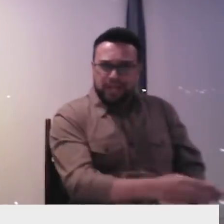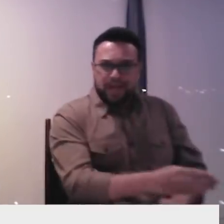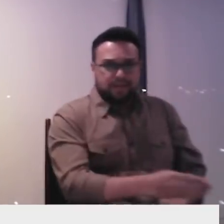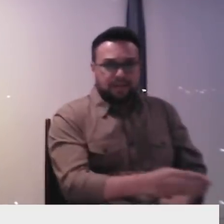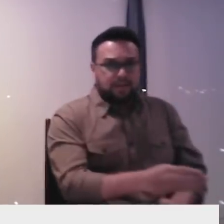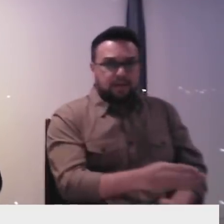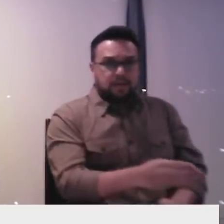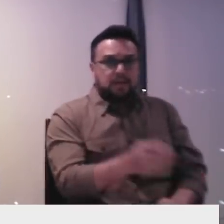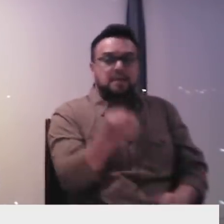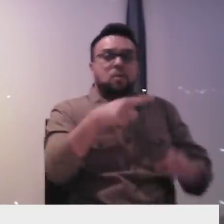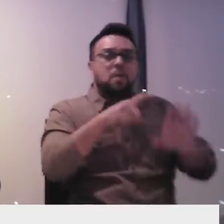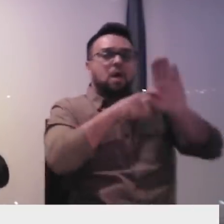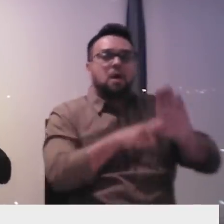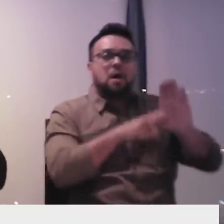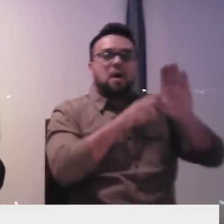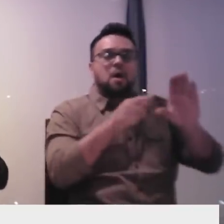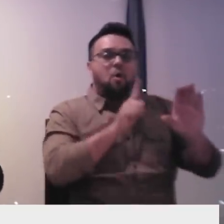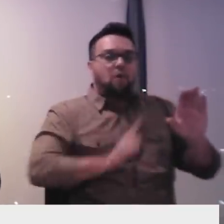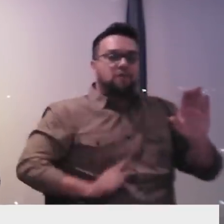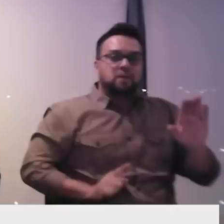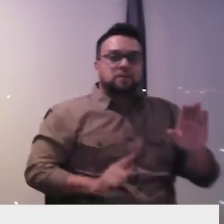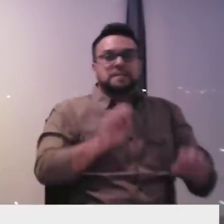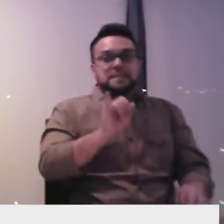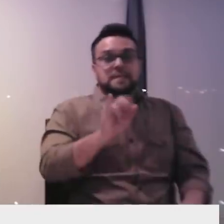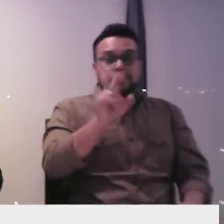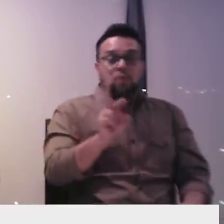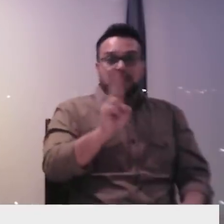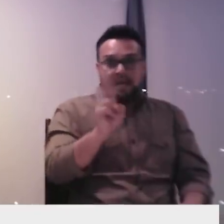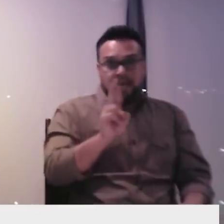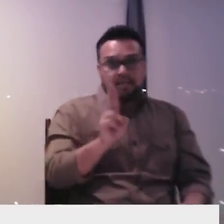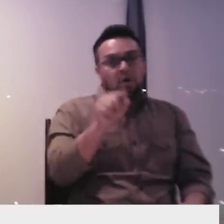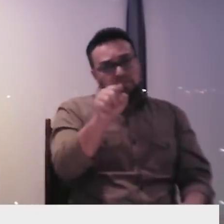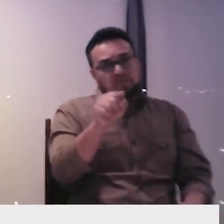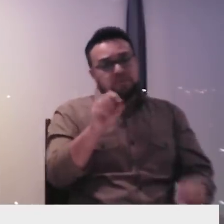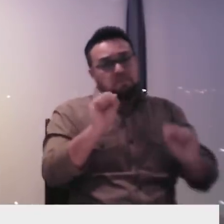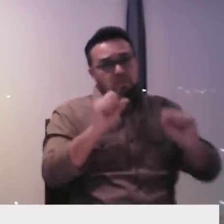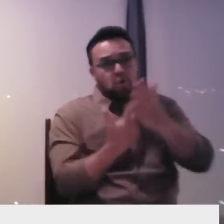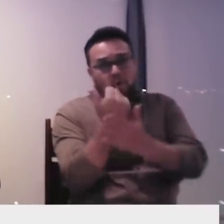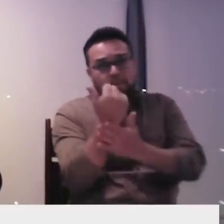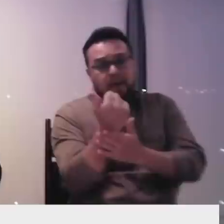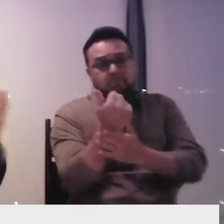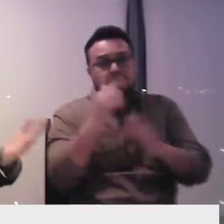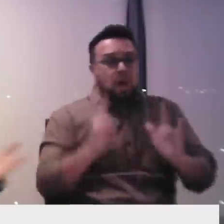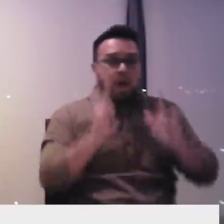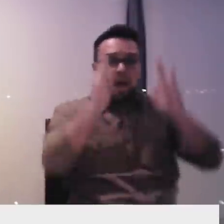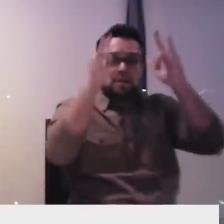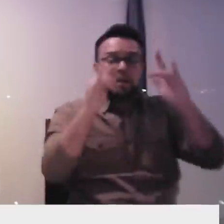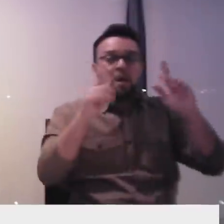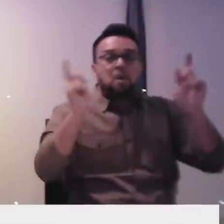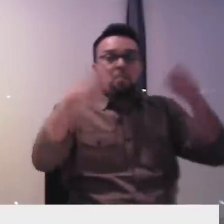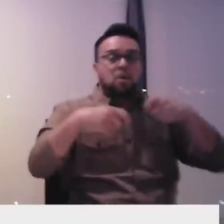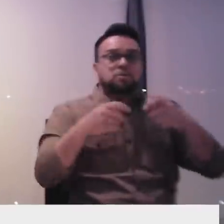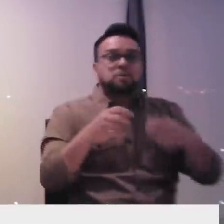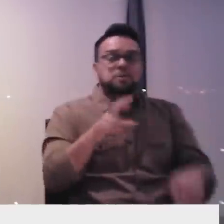gás nesses estados. Então, se vai custar, em média, R$ 50,00, você, no teu condomínio, pode ir lá juntar teu